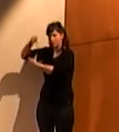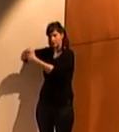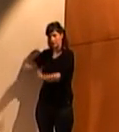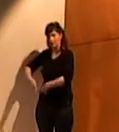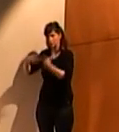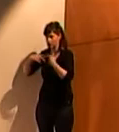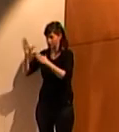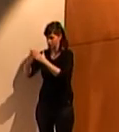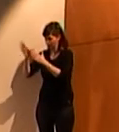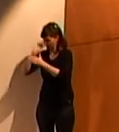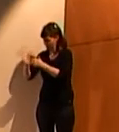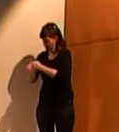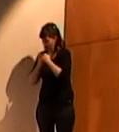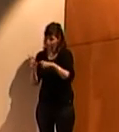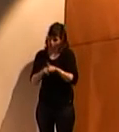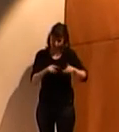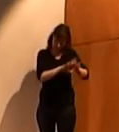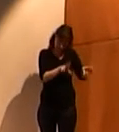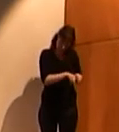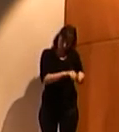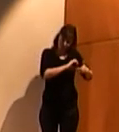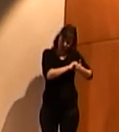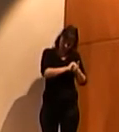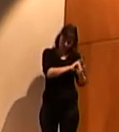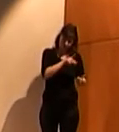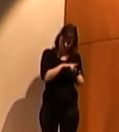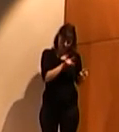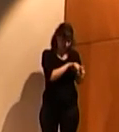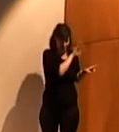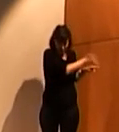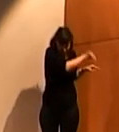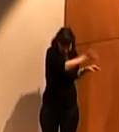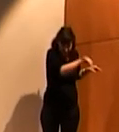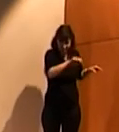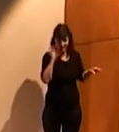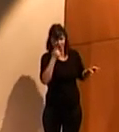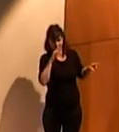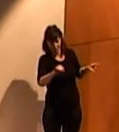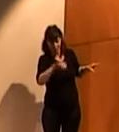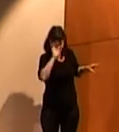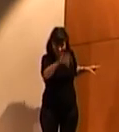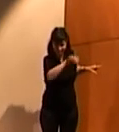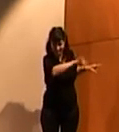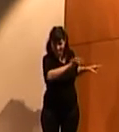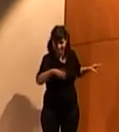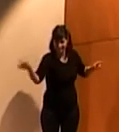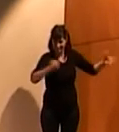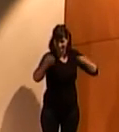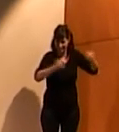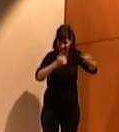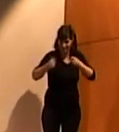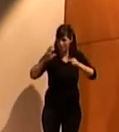ateliers en amont, mais aussi nos familles, nos amis, et tous ceux qu'on a pu recruter, des gens de